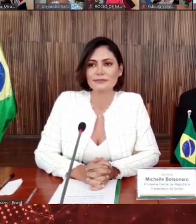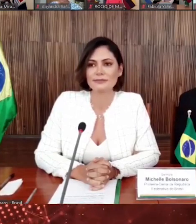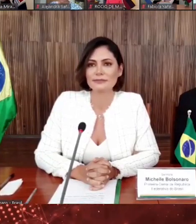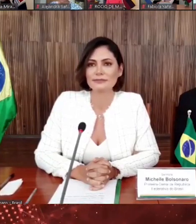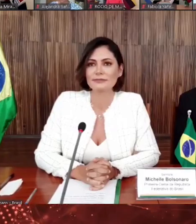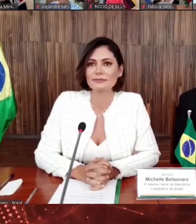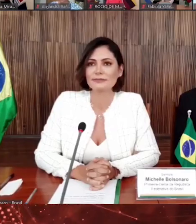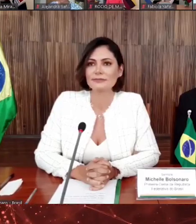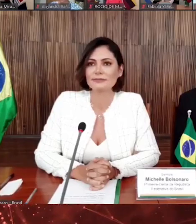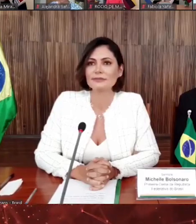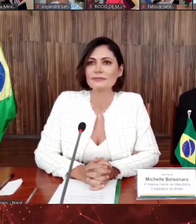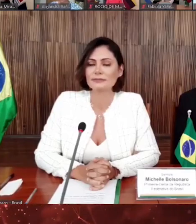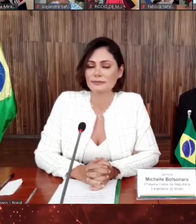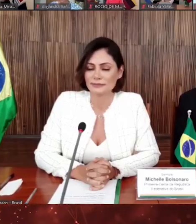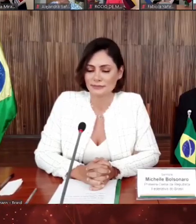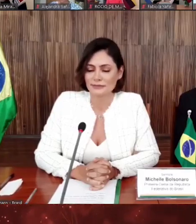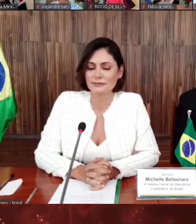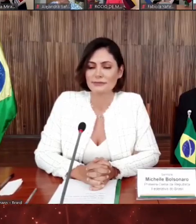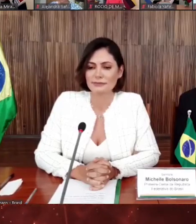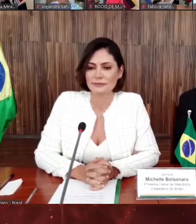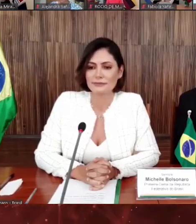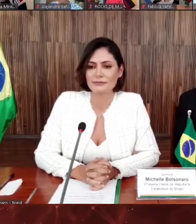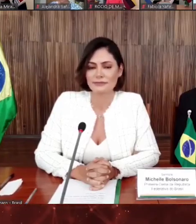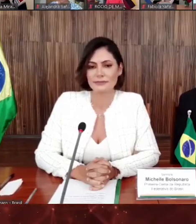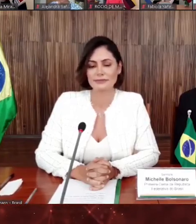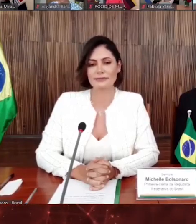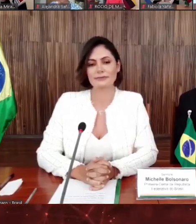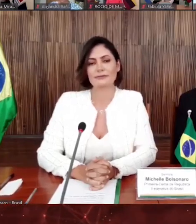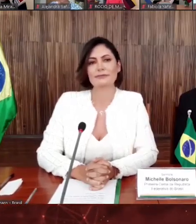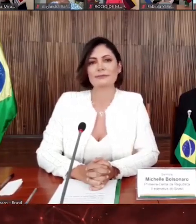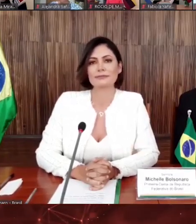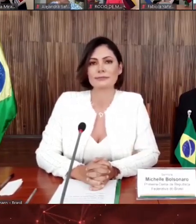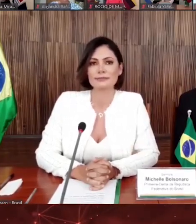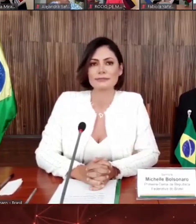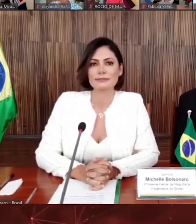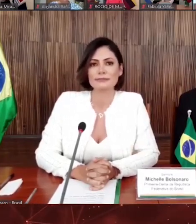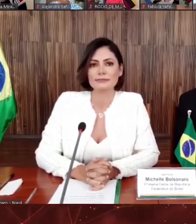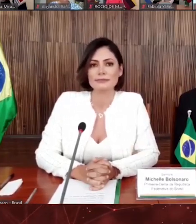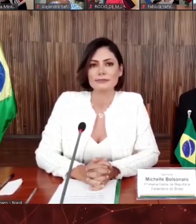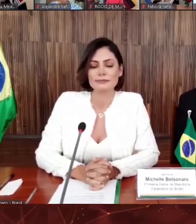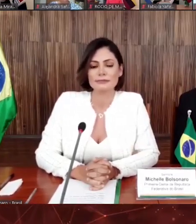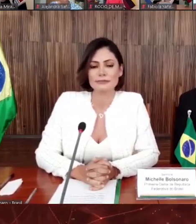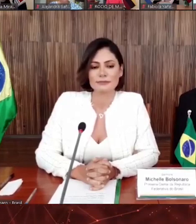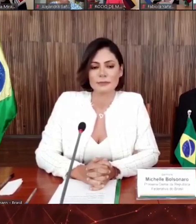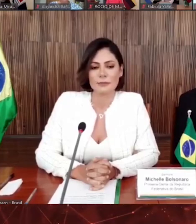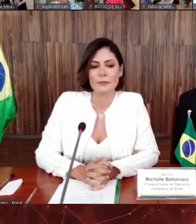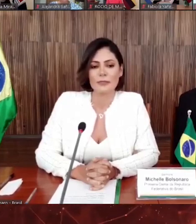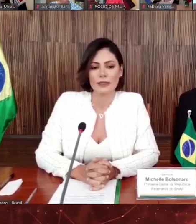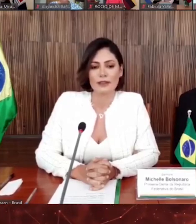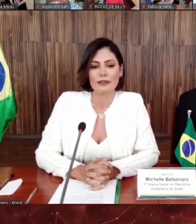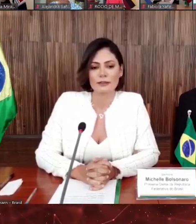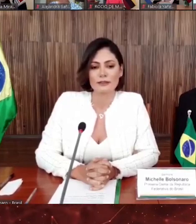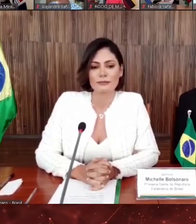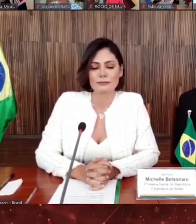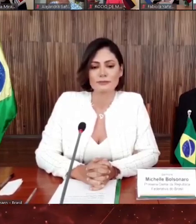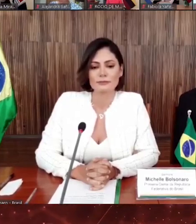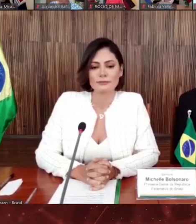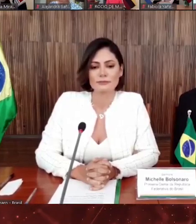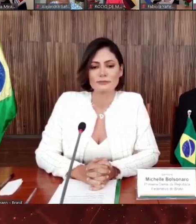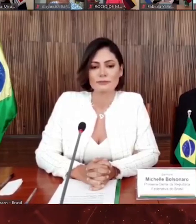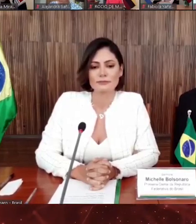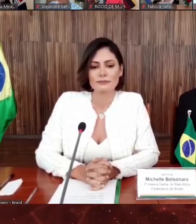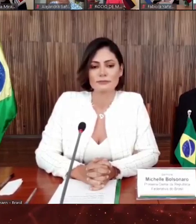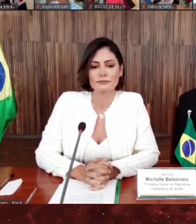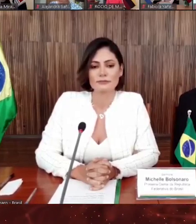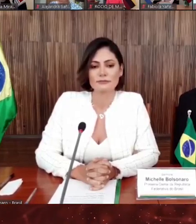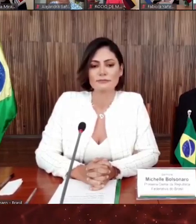es una campesina, cafetalera, esposa y madre de 4 hijos. Diná tiene 34 años y